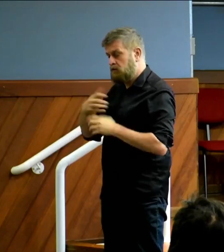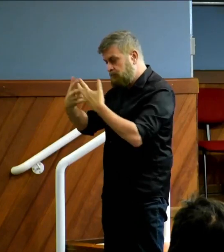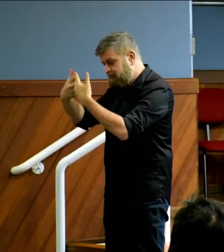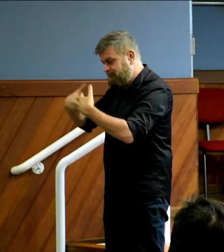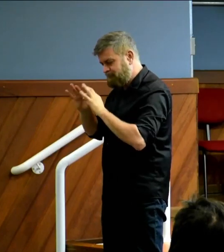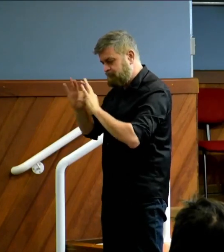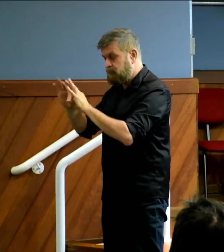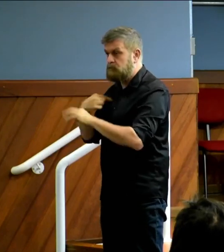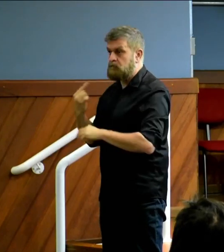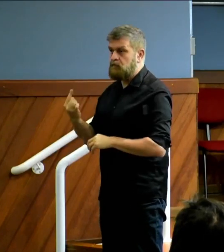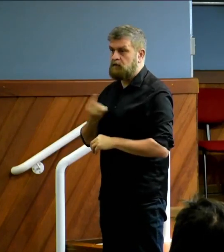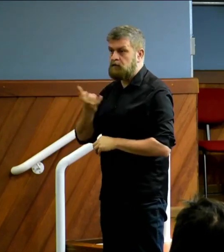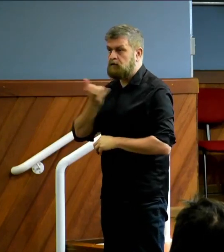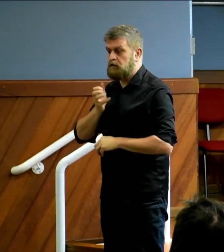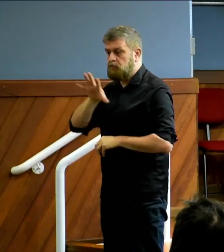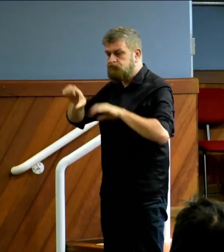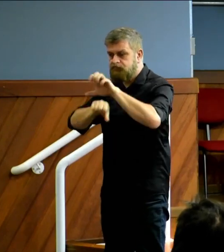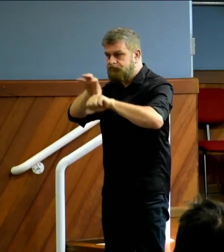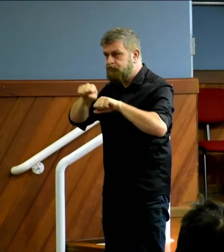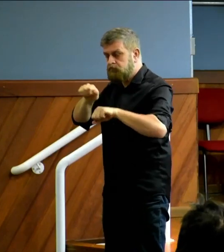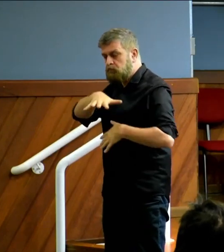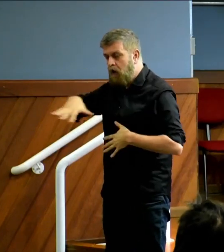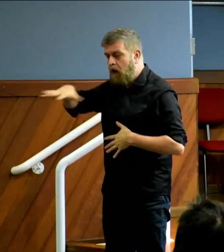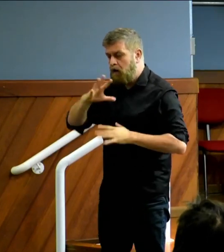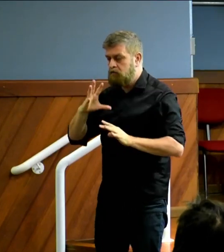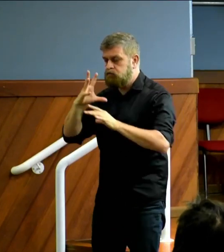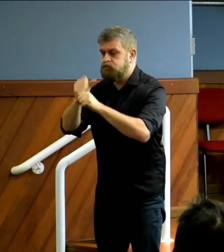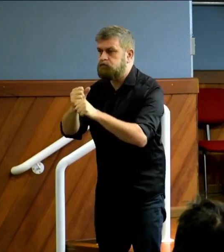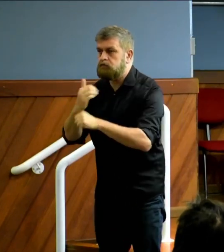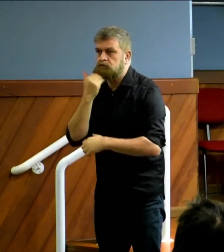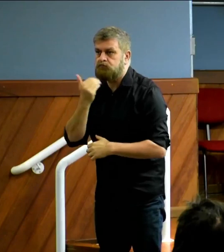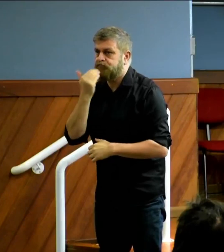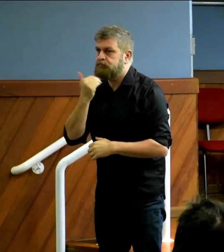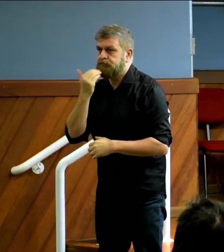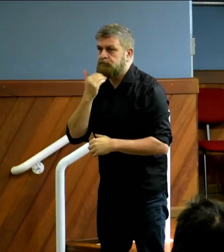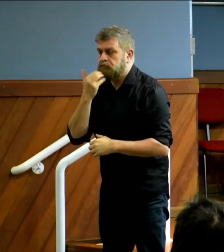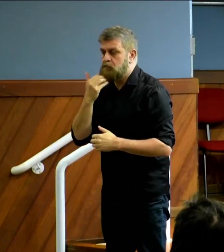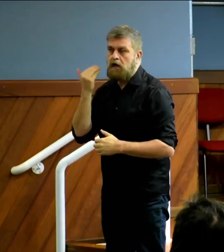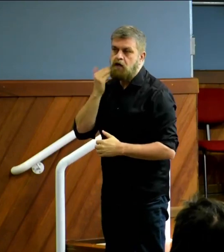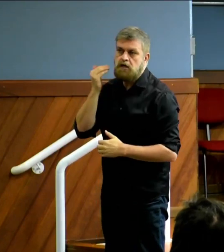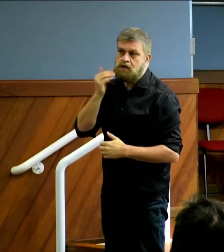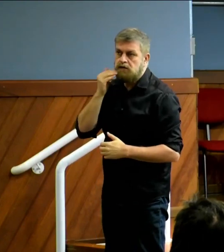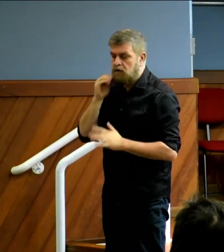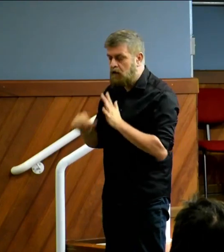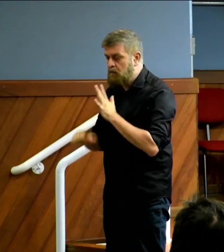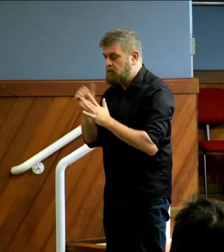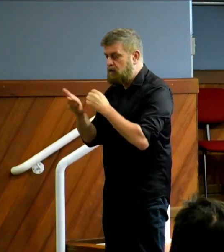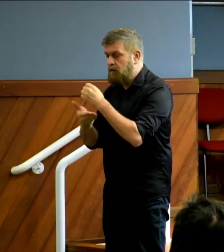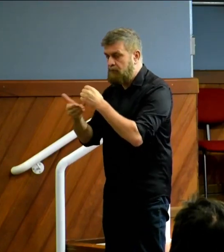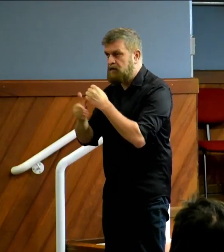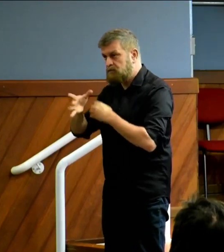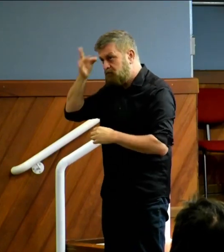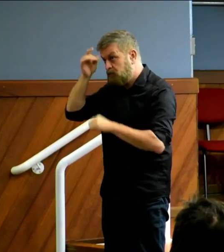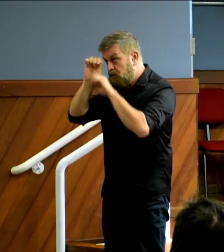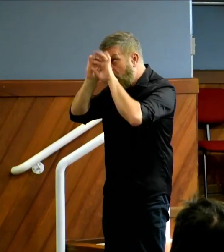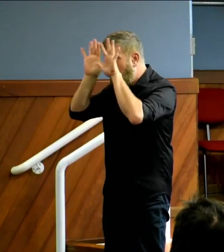feito, do que a gente querer atacar inúmeras frentes e a gente não dá conta de nenhuma delas. Então, esse primeiro é um pressuposto que eu tenho muito claro,